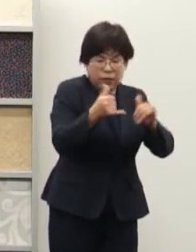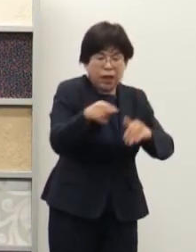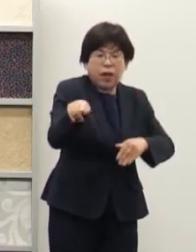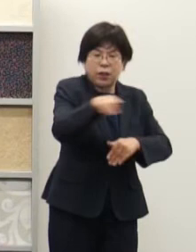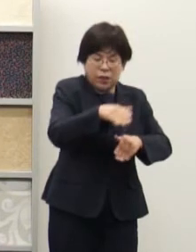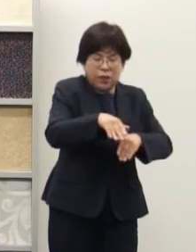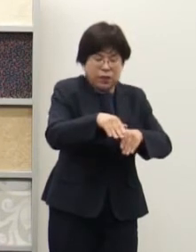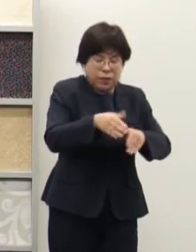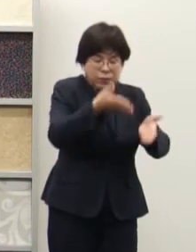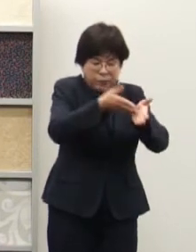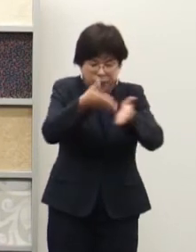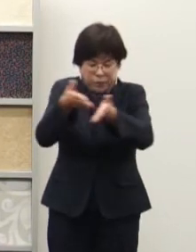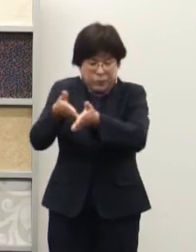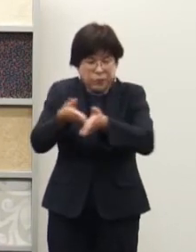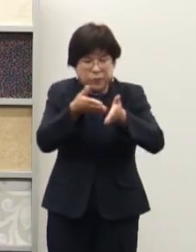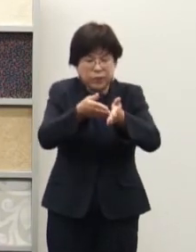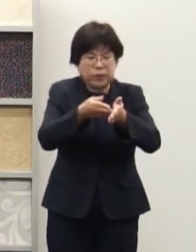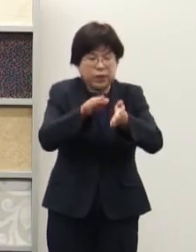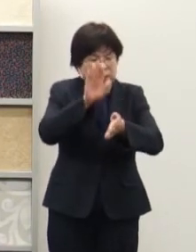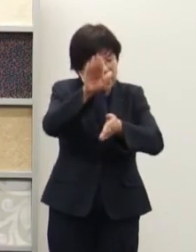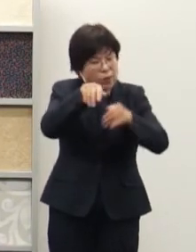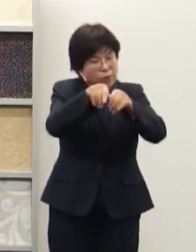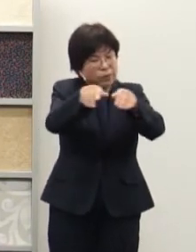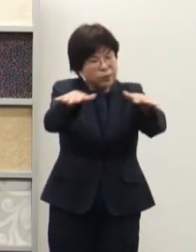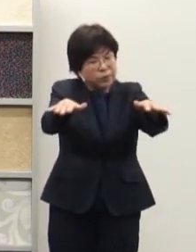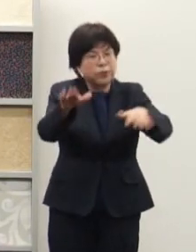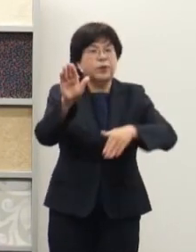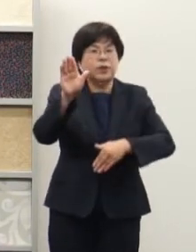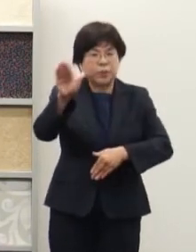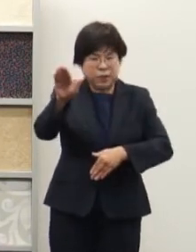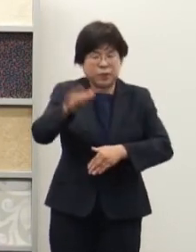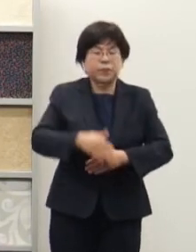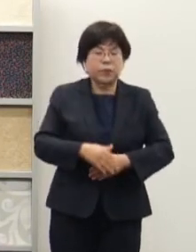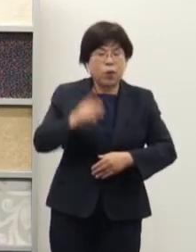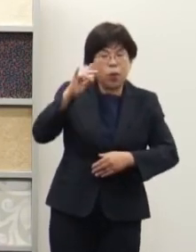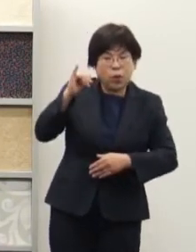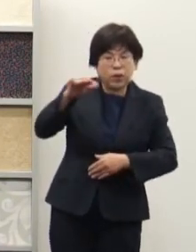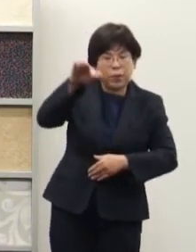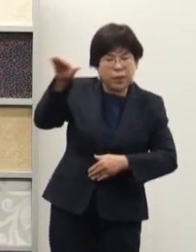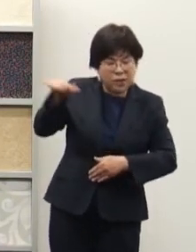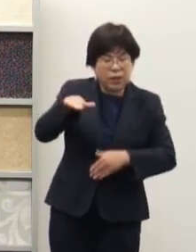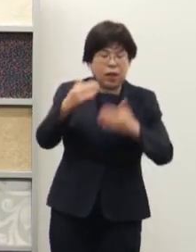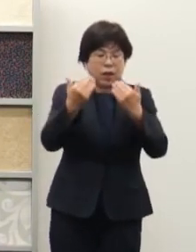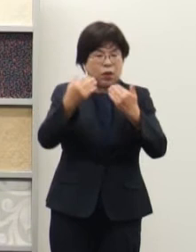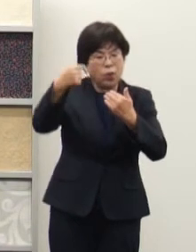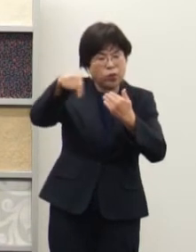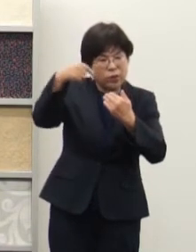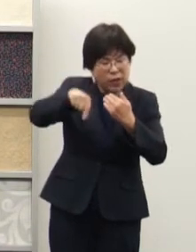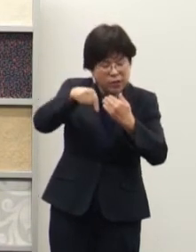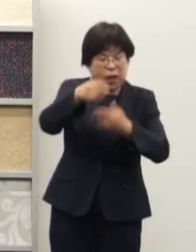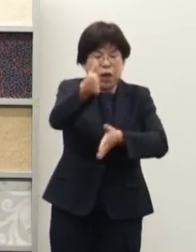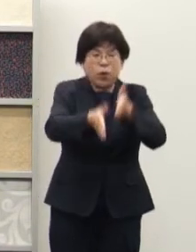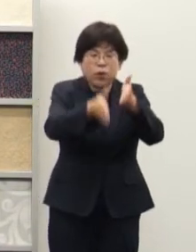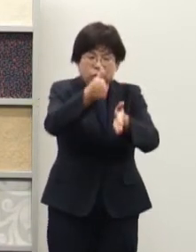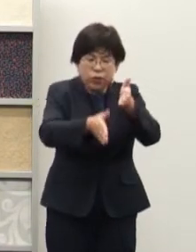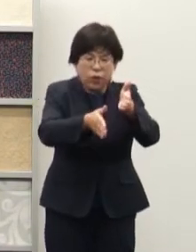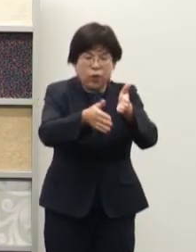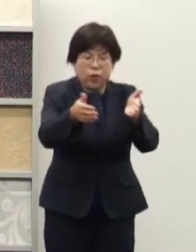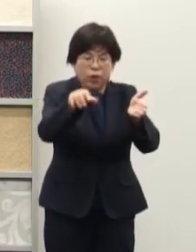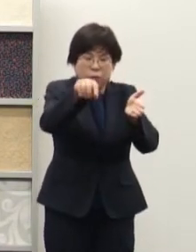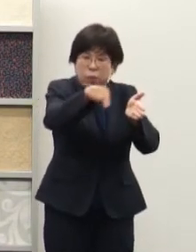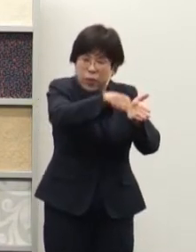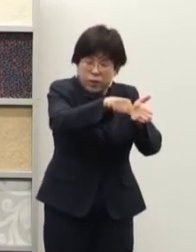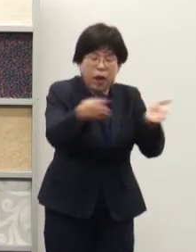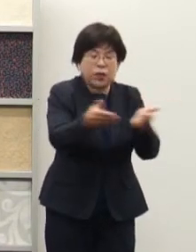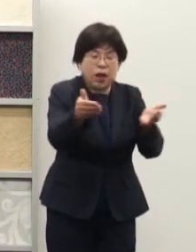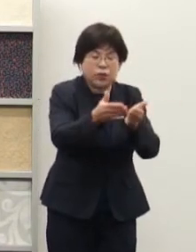りと集中してまいります。保護者の皆様や学校の先生方、あるいは保育現場の皆様にはご負